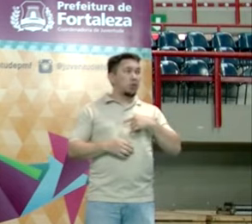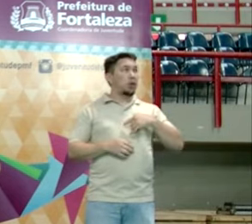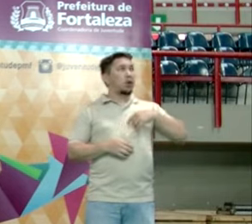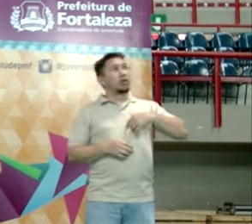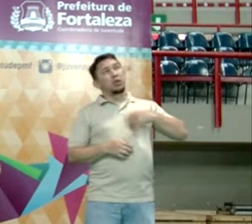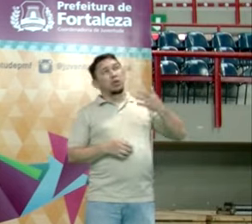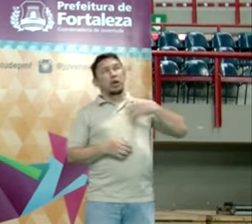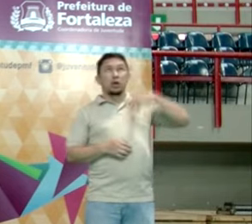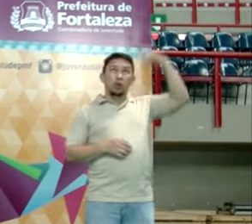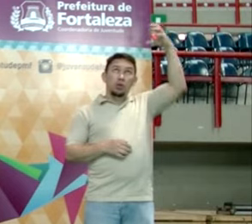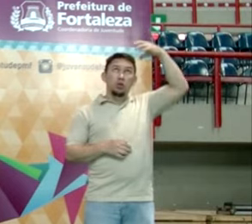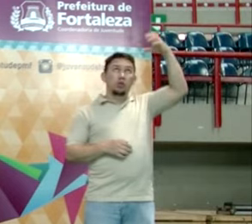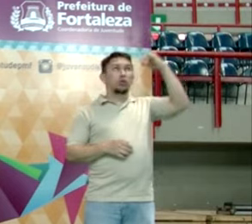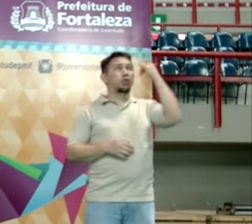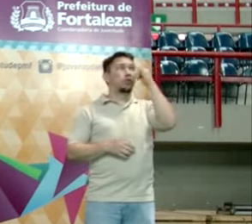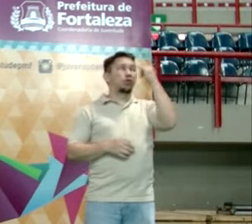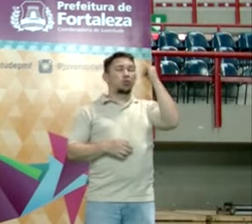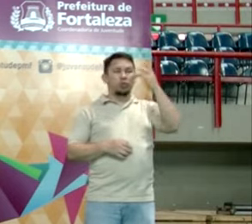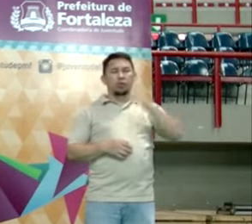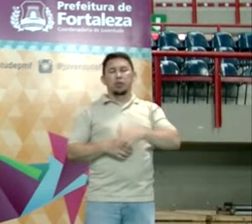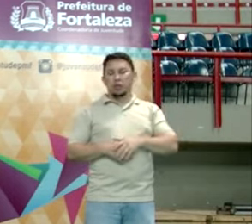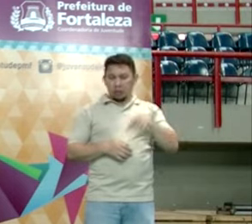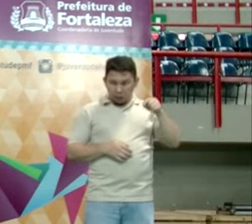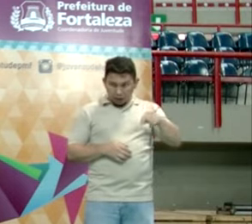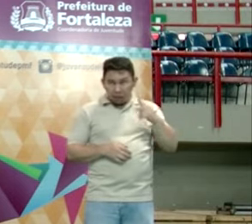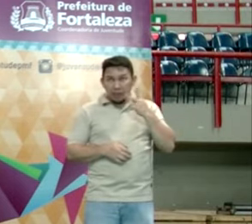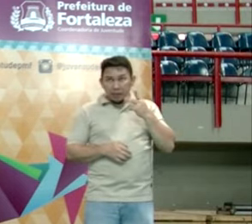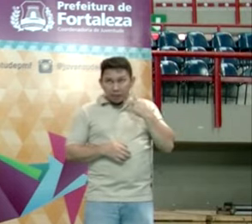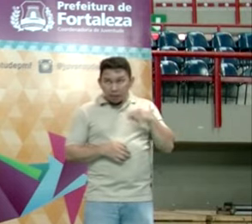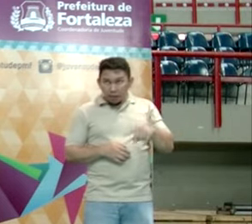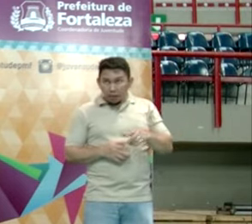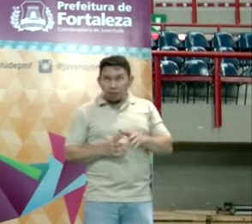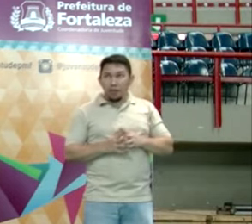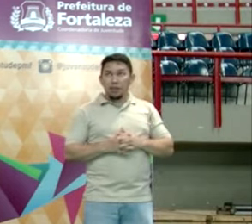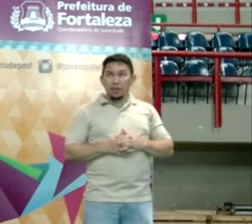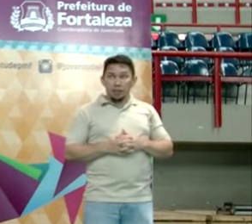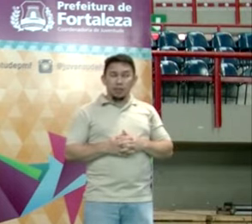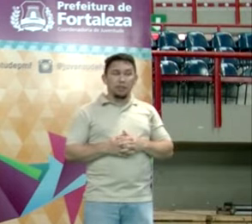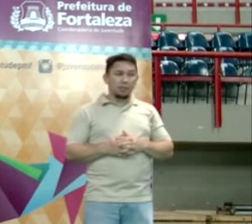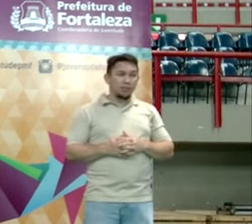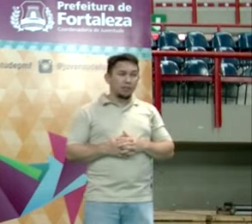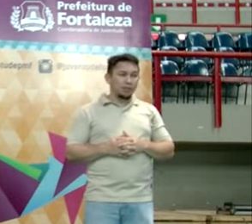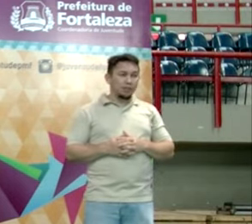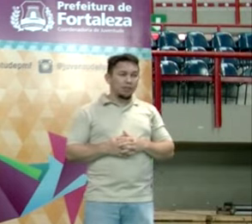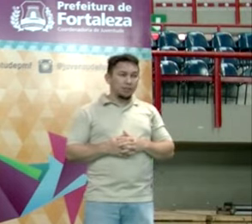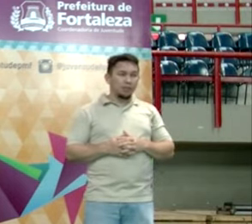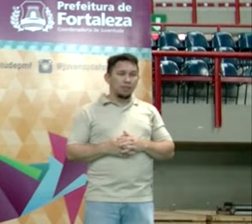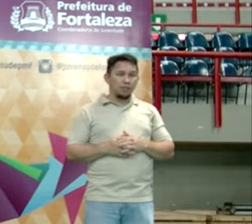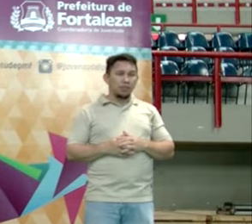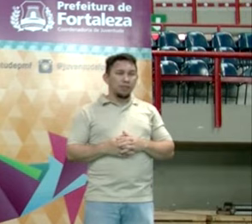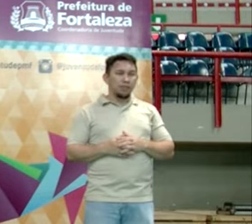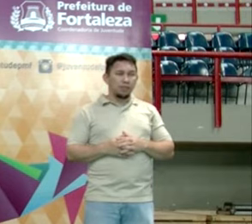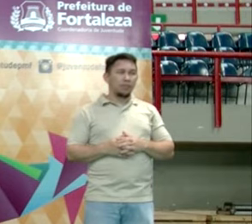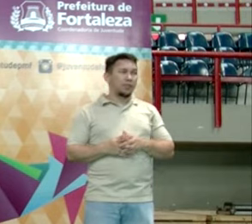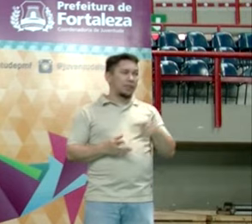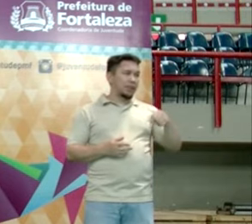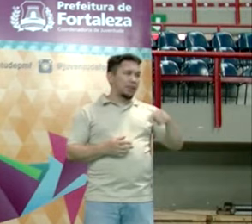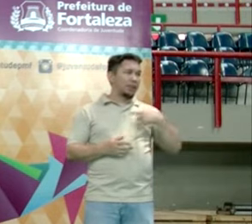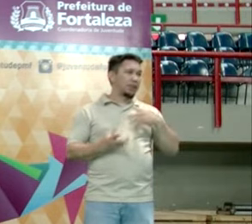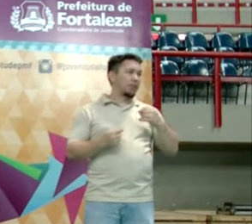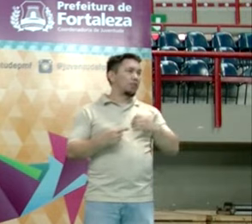elétrico. Chuveiro elétrico no Ceará? A gente precisa saber porque é só o que cai no Enem.